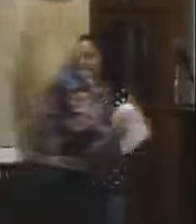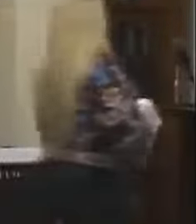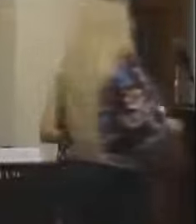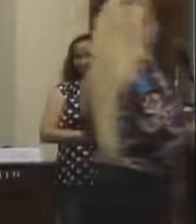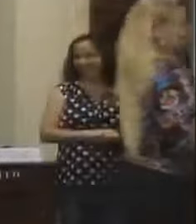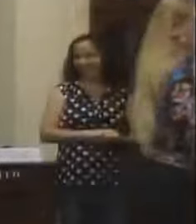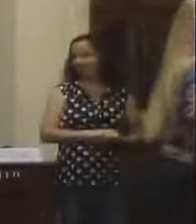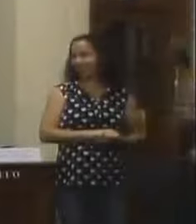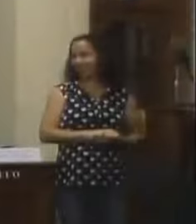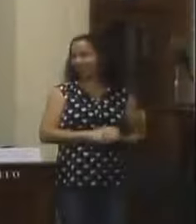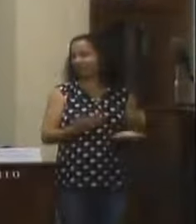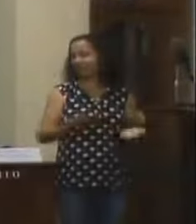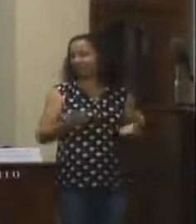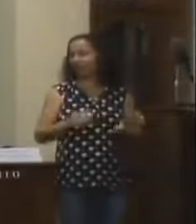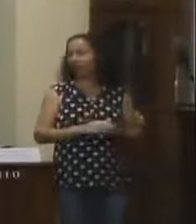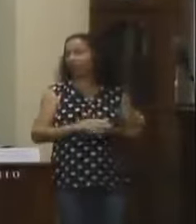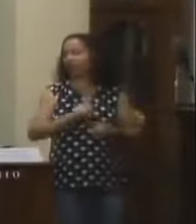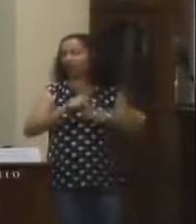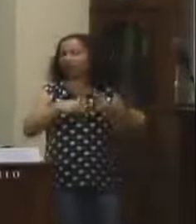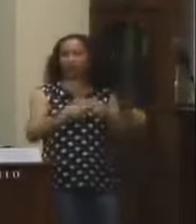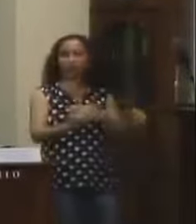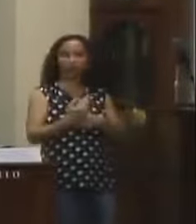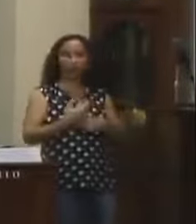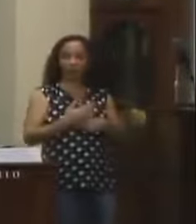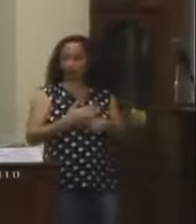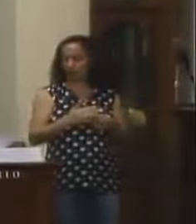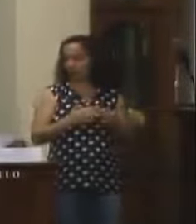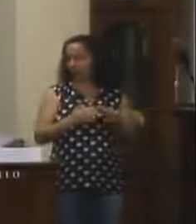Passamos então agora para as respostas dos requerimentos e indicações.